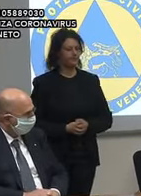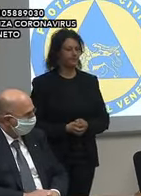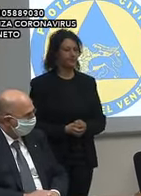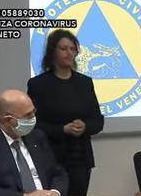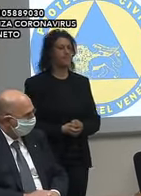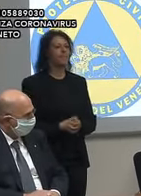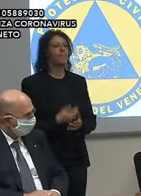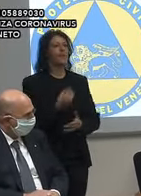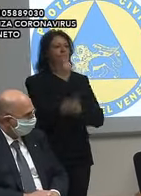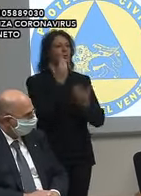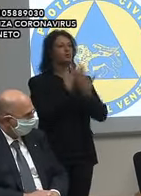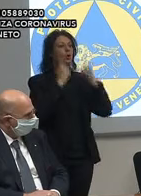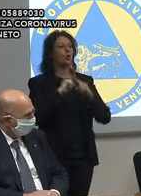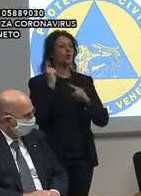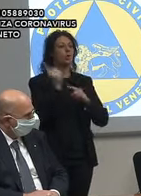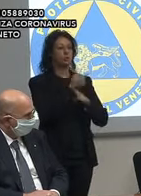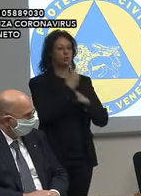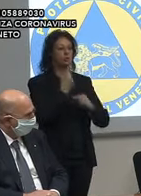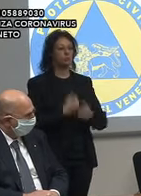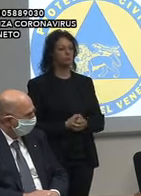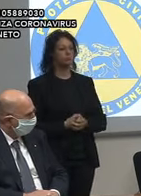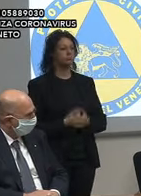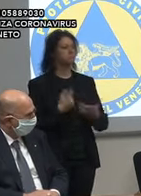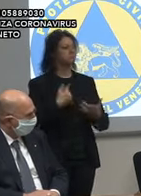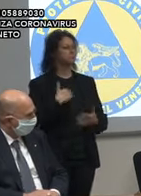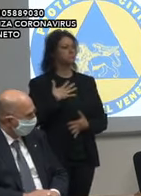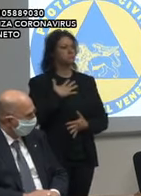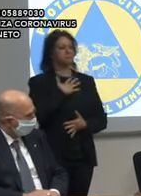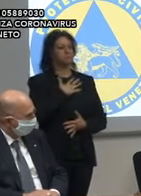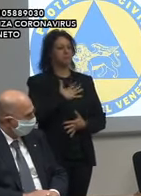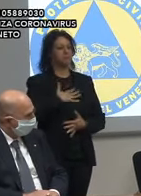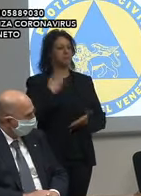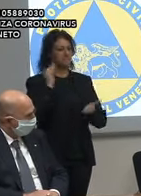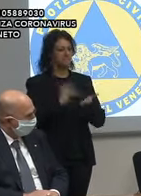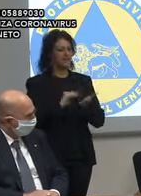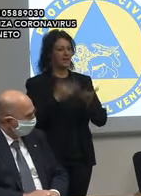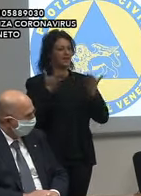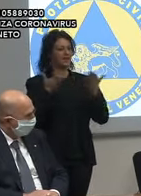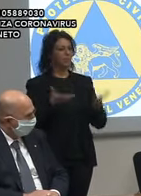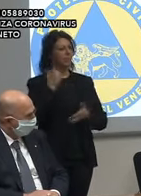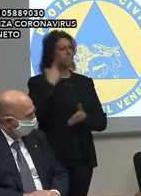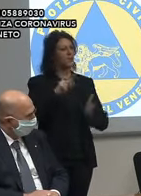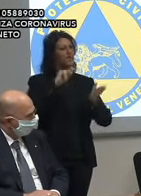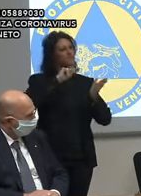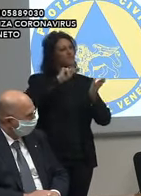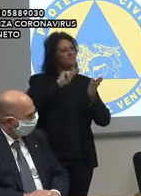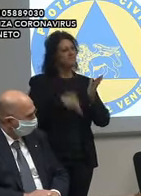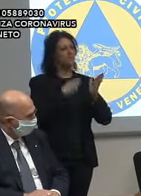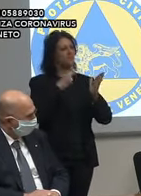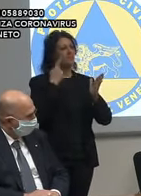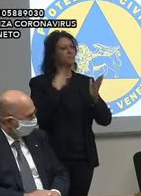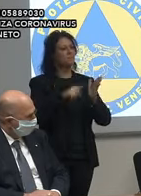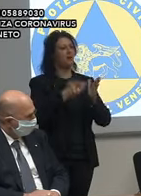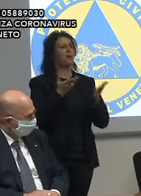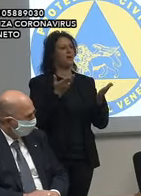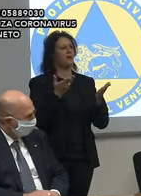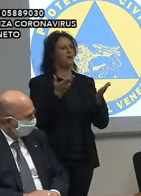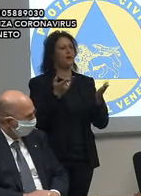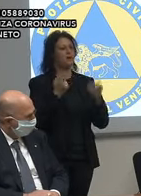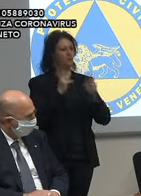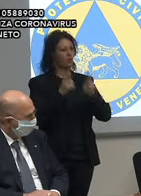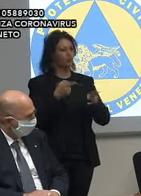tecnica. Bene, buongiorno a tutti, sono anch'io lieto di essere qui a porre la firma a nome dell'università in un